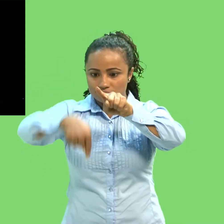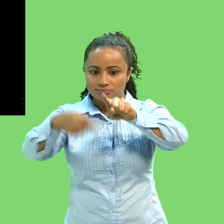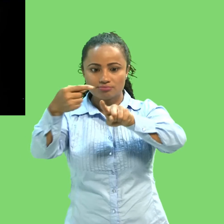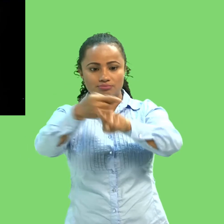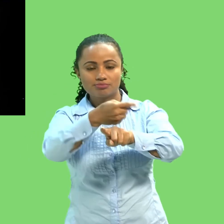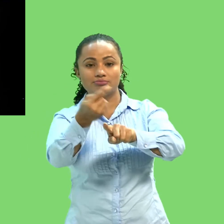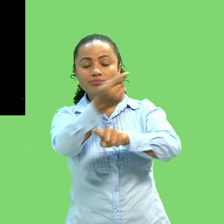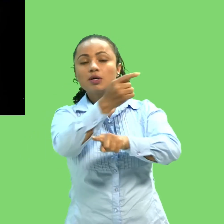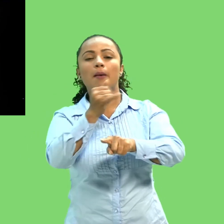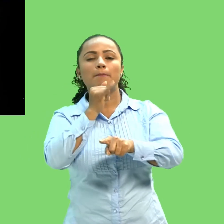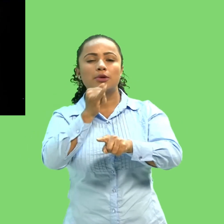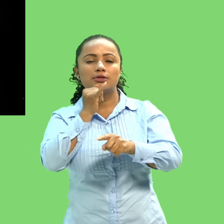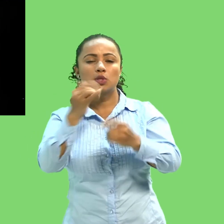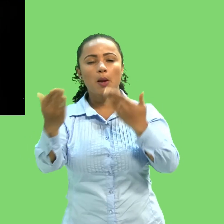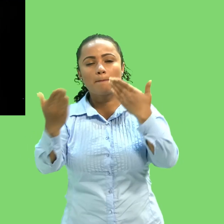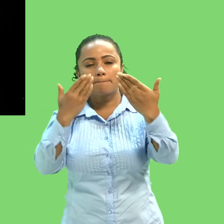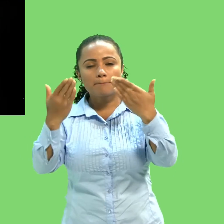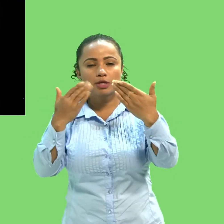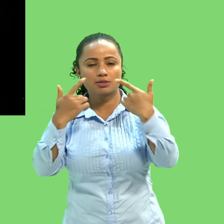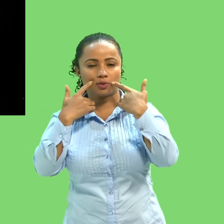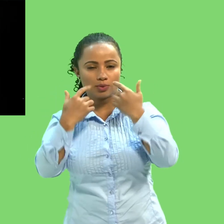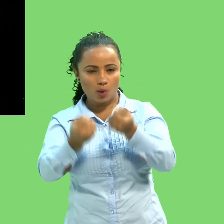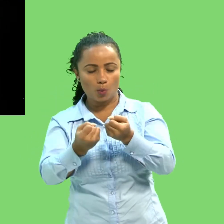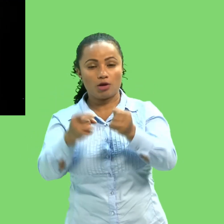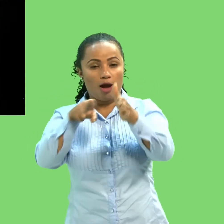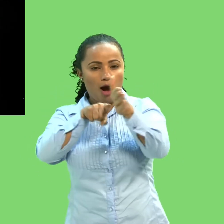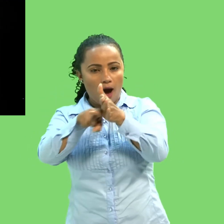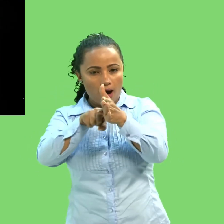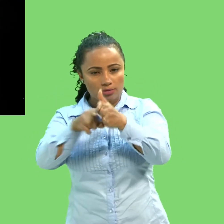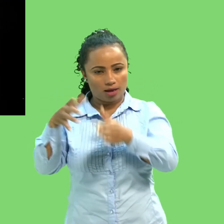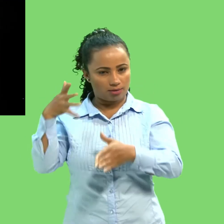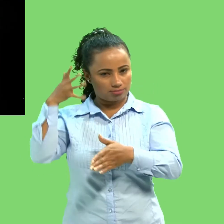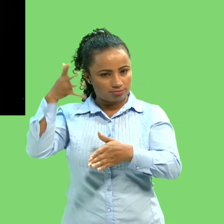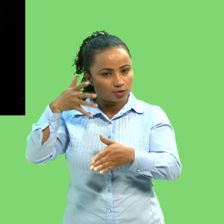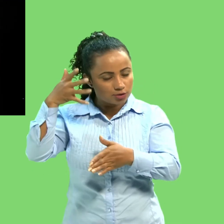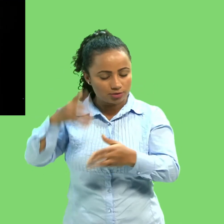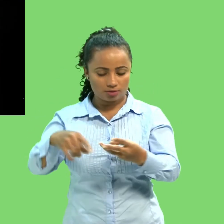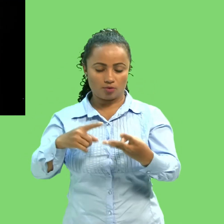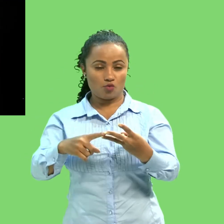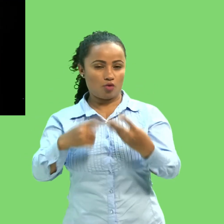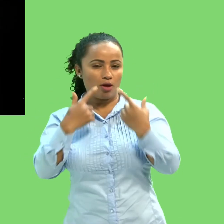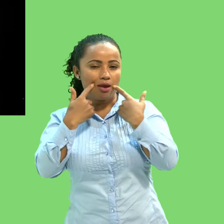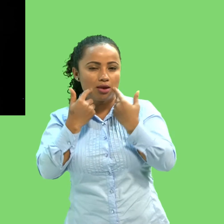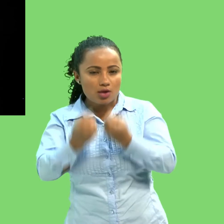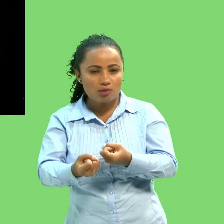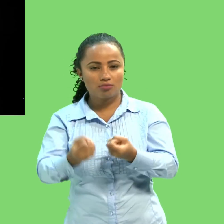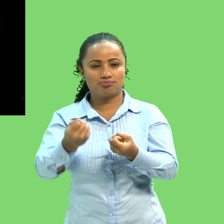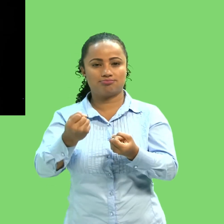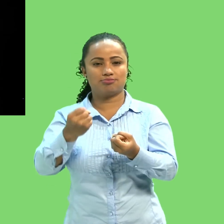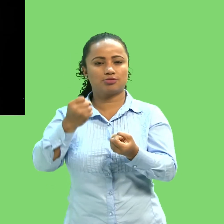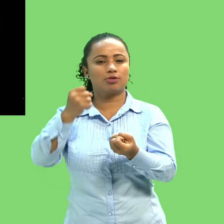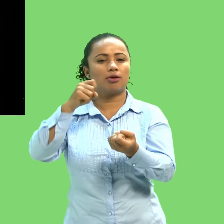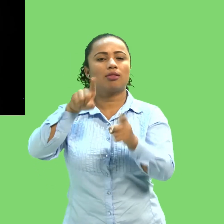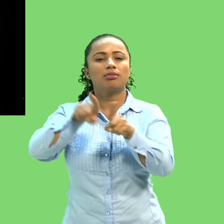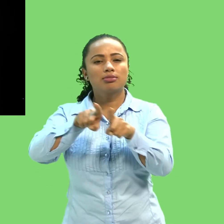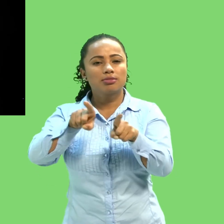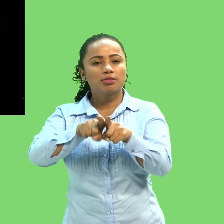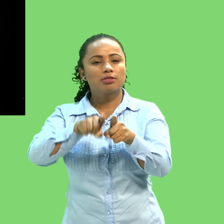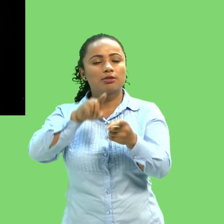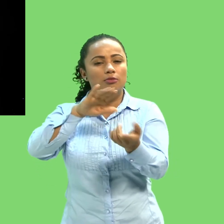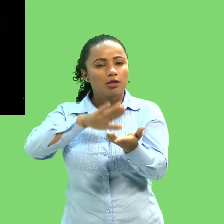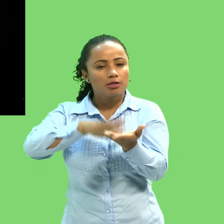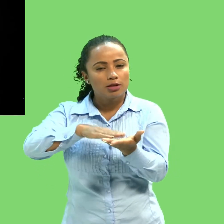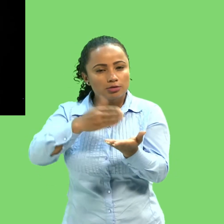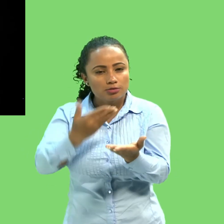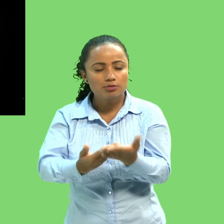discurso, a própria linguística, a tradução, a filosofia, a psicologia do